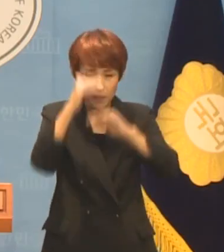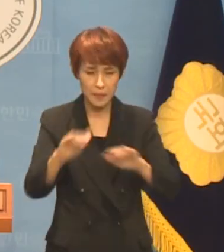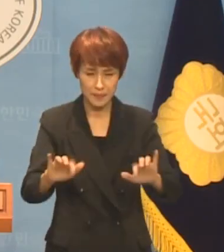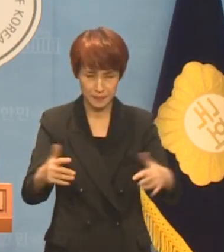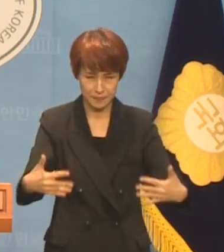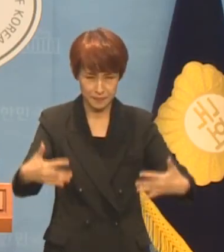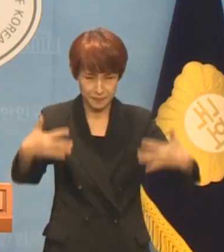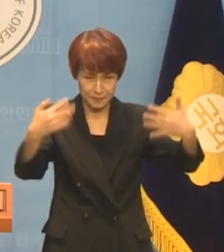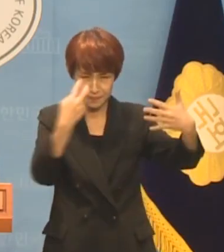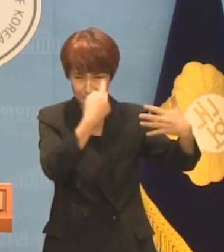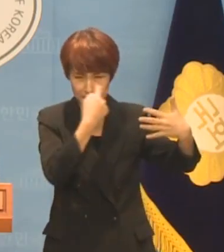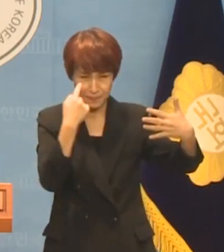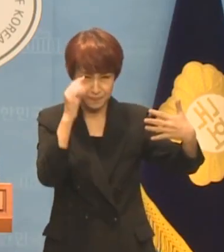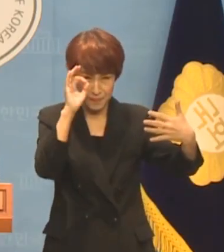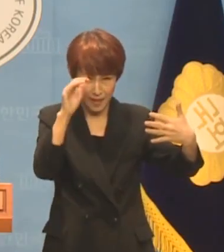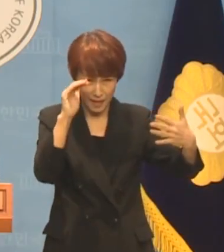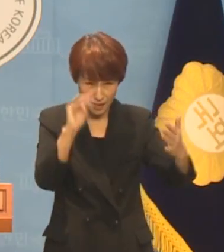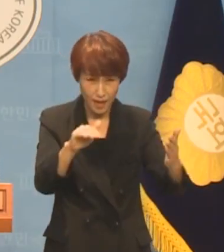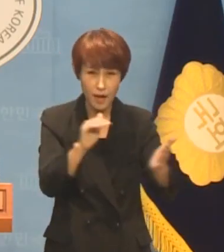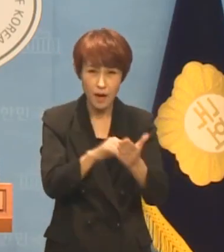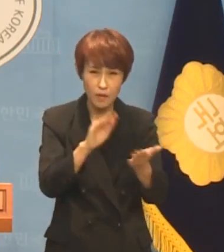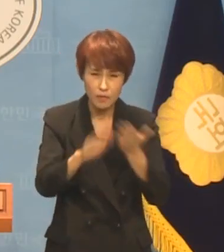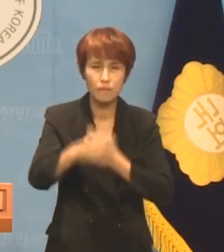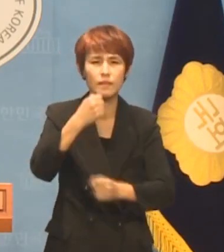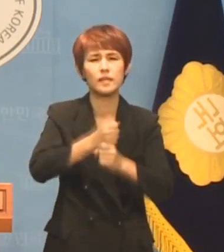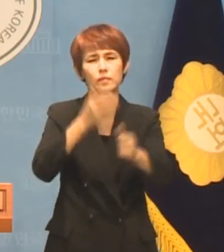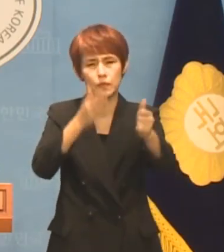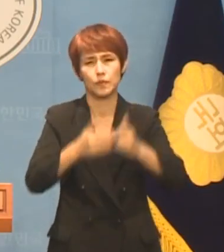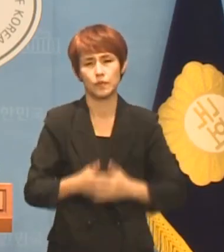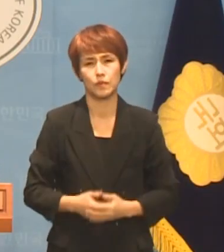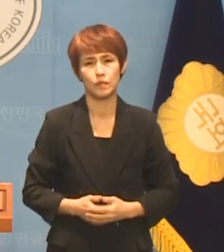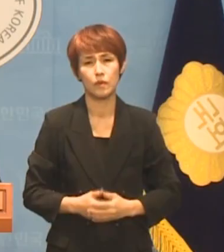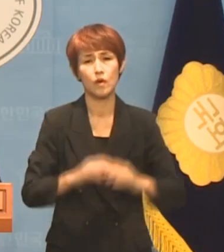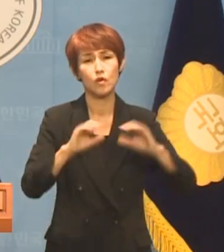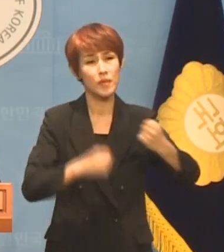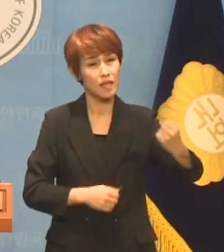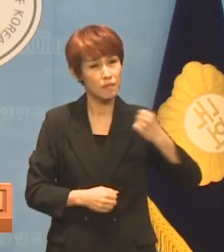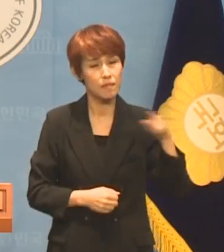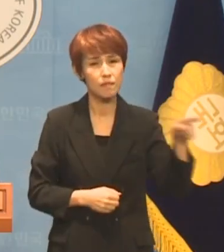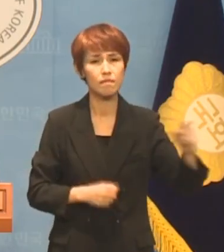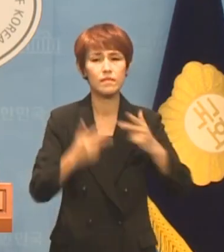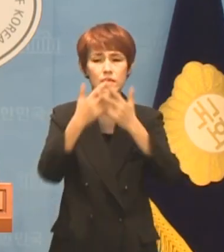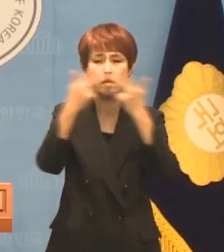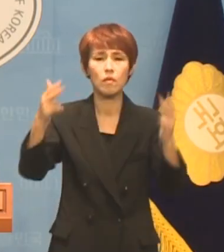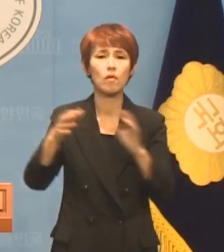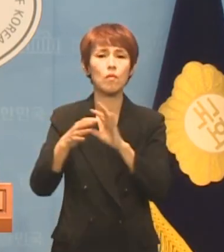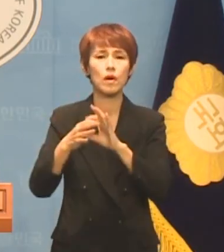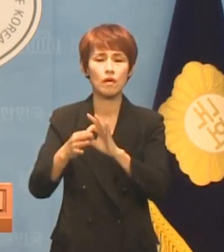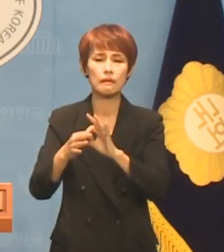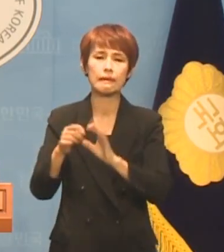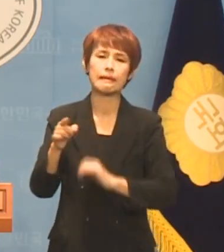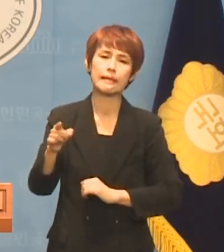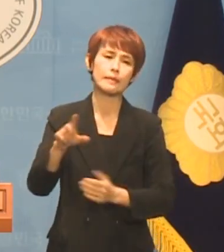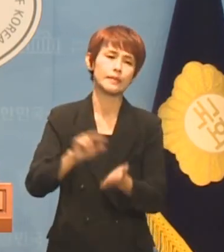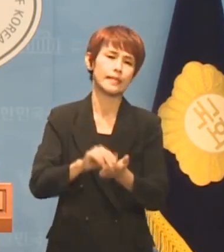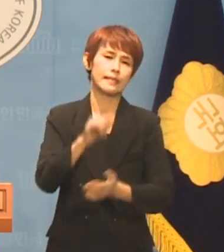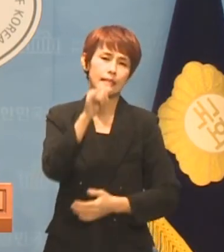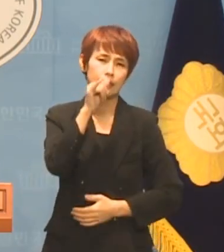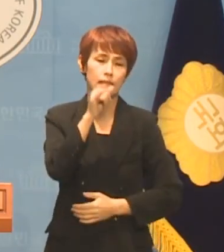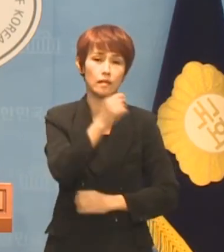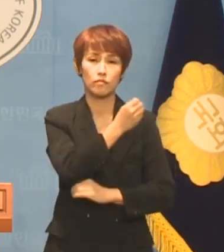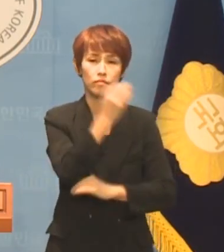들여서 좀 성의 있게 만드십시오. 국민의힘이 이재명 대표에 관련 우려를 표한 외신